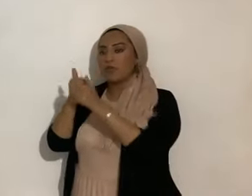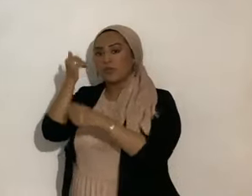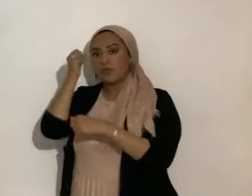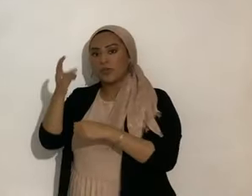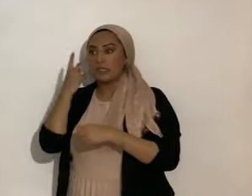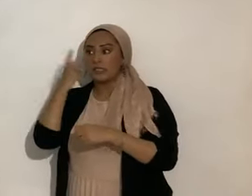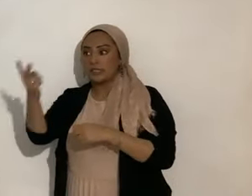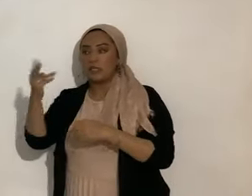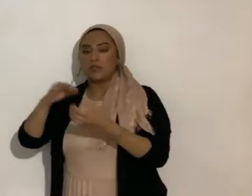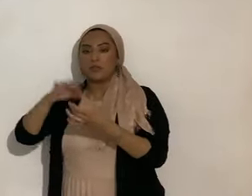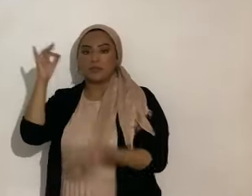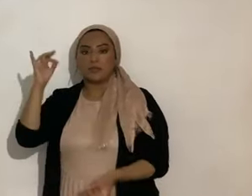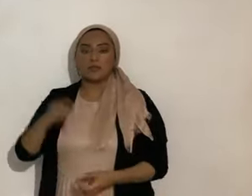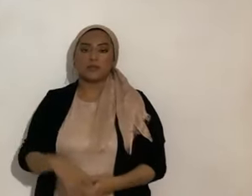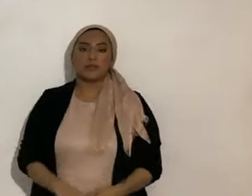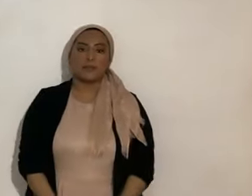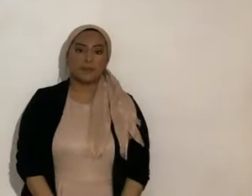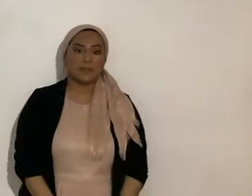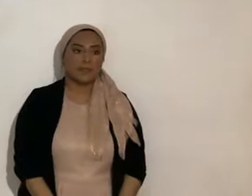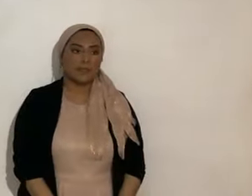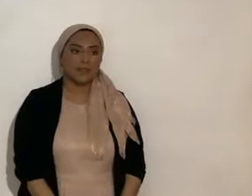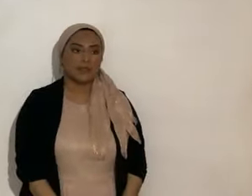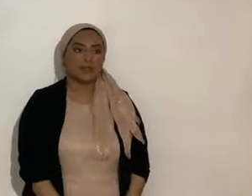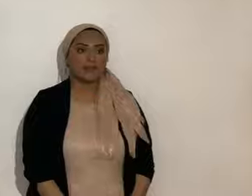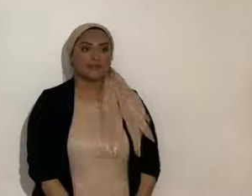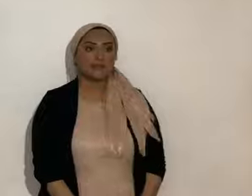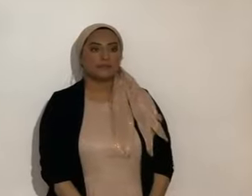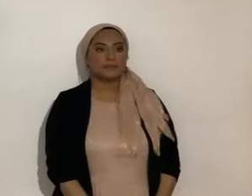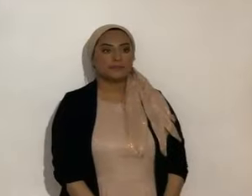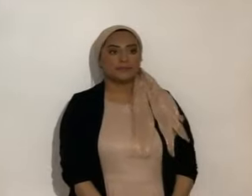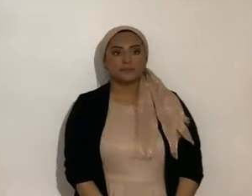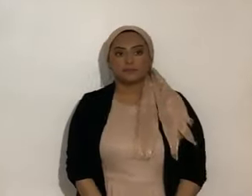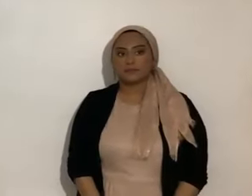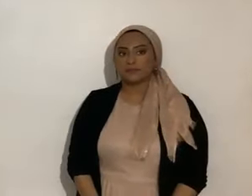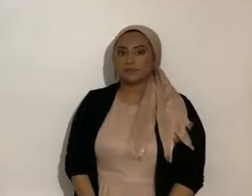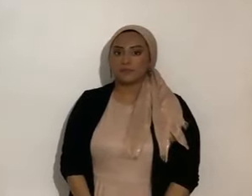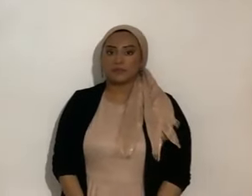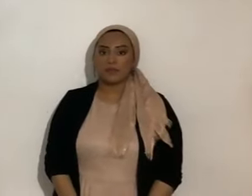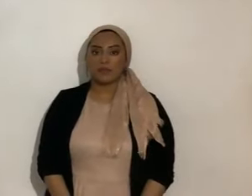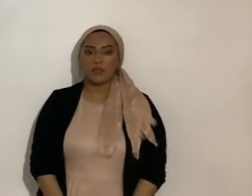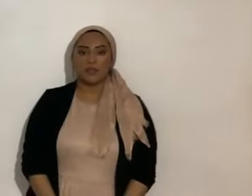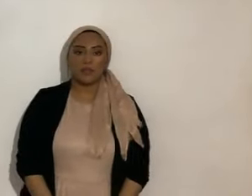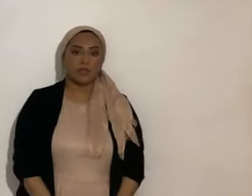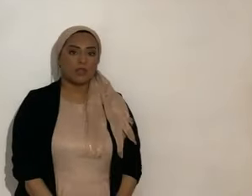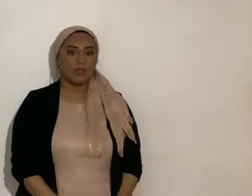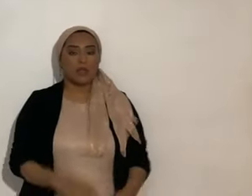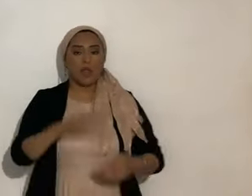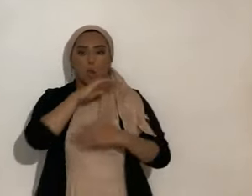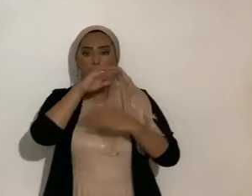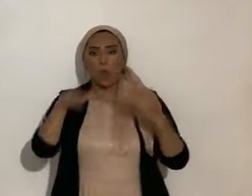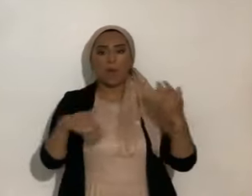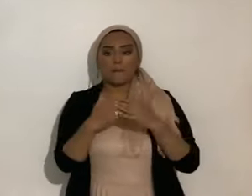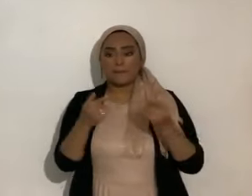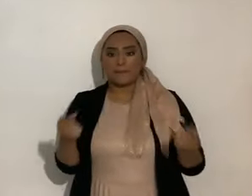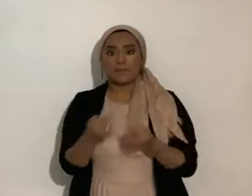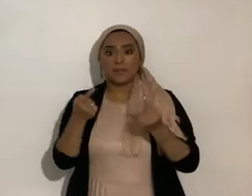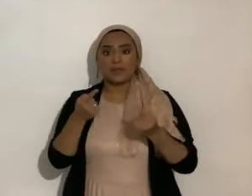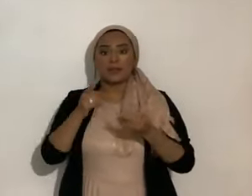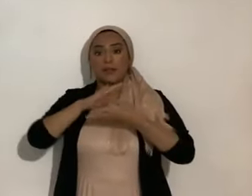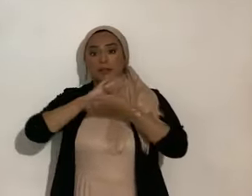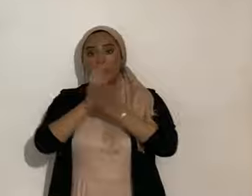Bendito es el abacados. Ahora, todo valor profano produce confusión. Todo valor